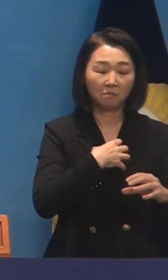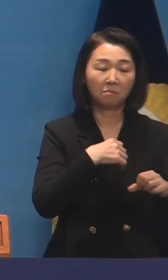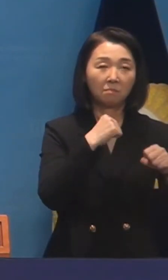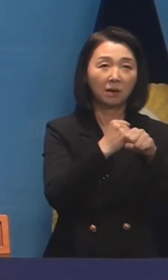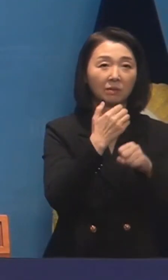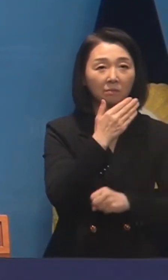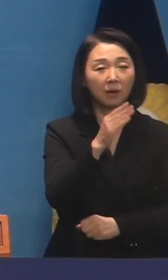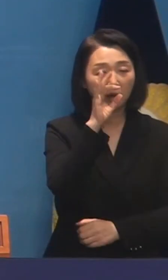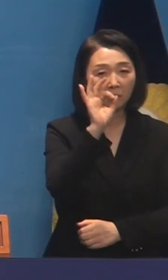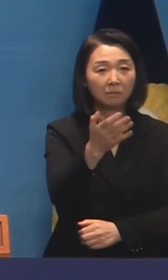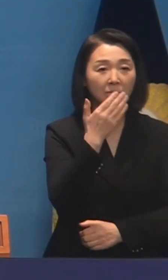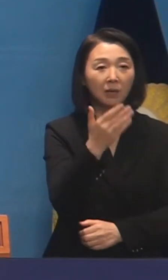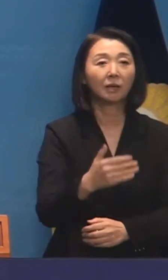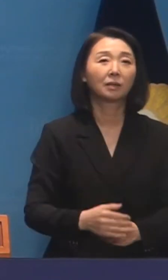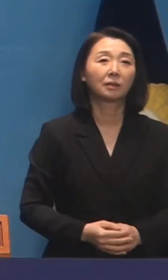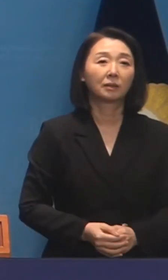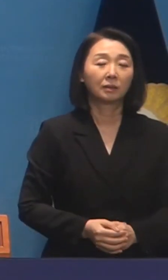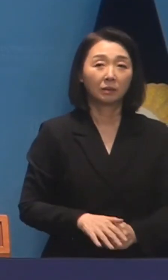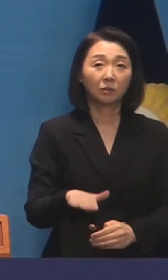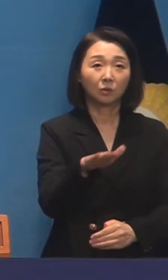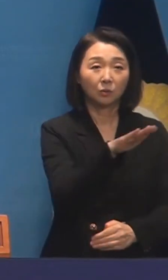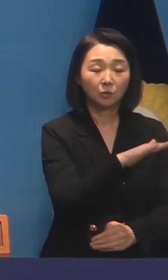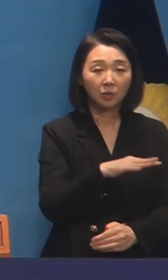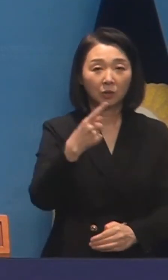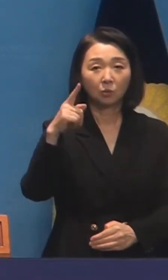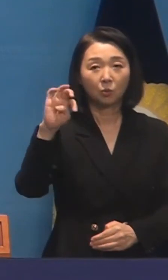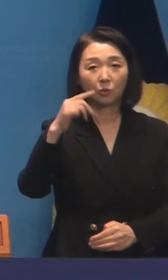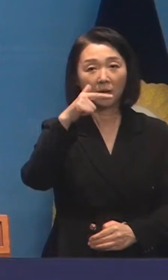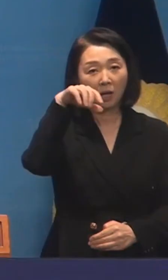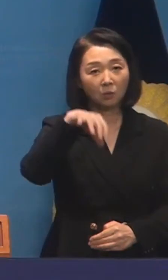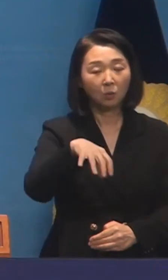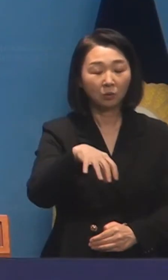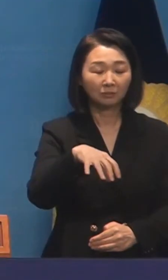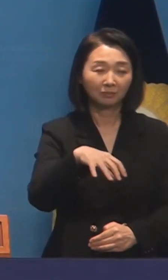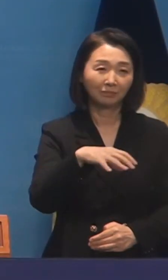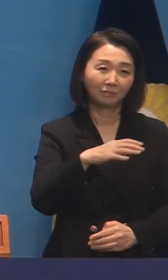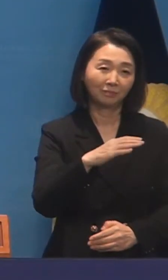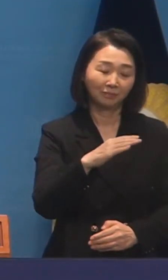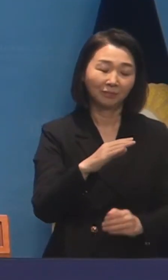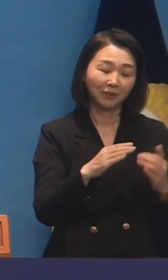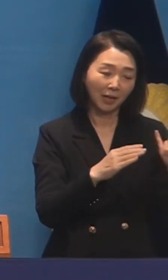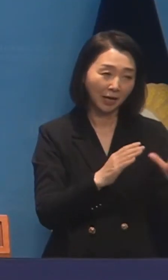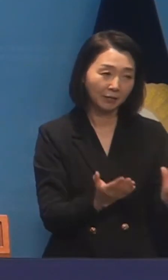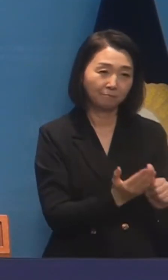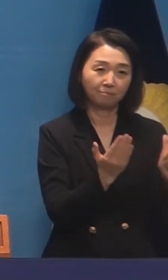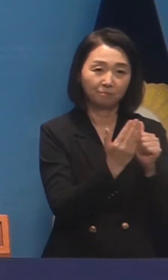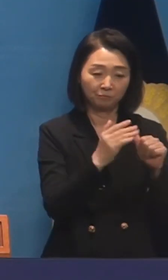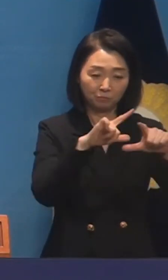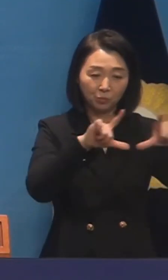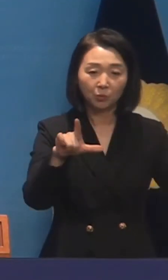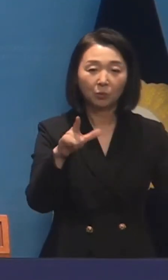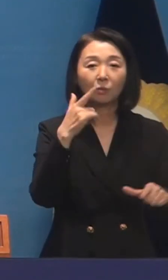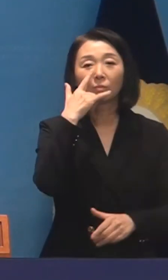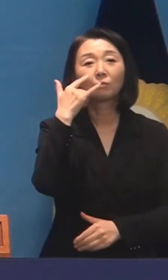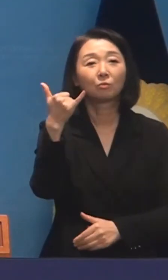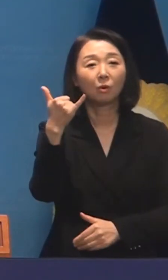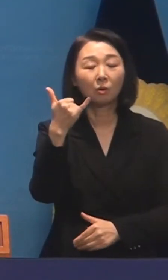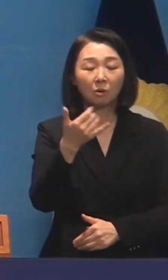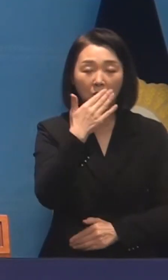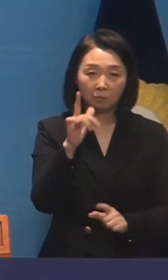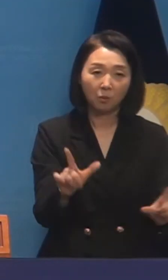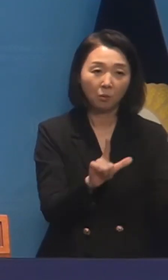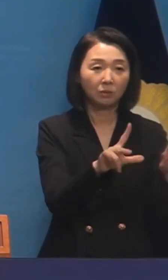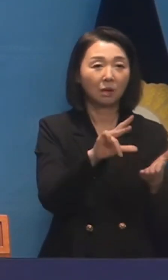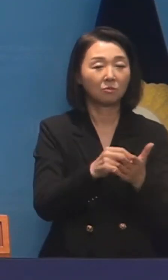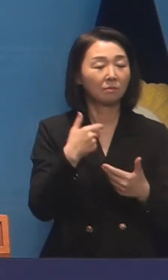있는지를 말입니다. 우리는 동탄에서 아이를 키우는 평범한 학부모입니다. 그동안 먹고 사는